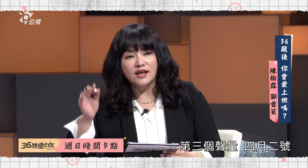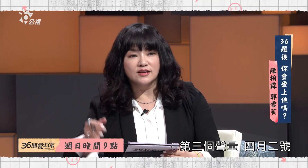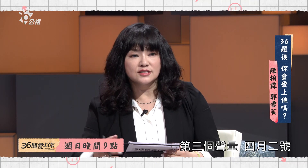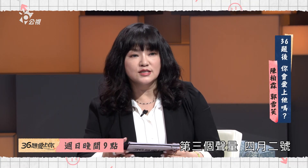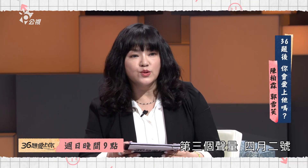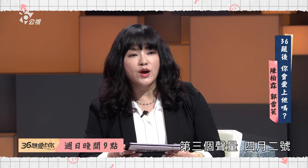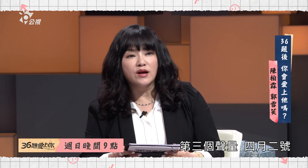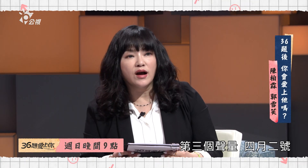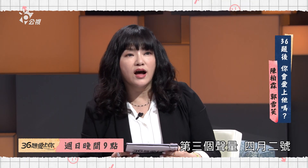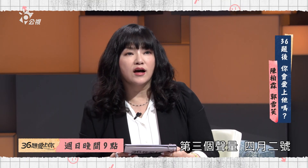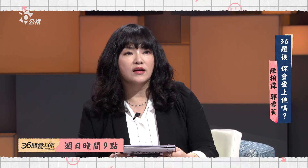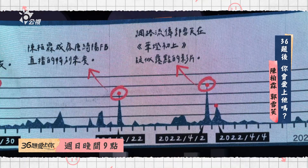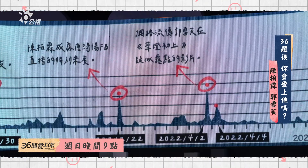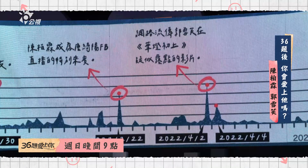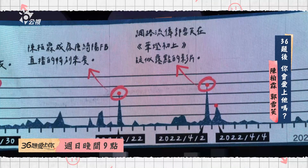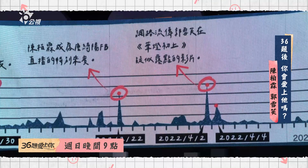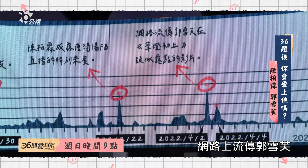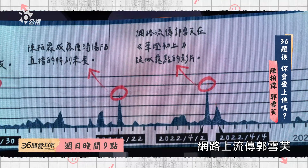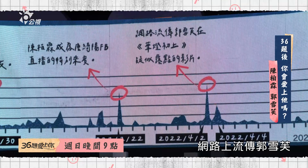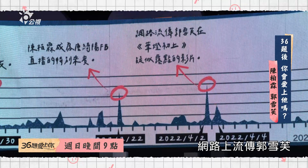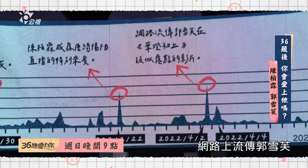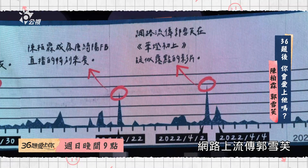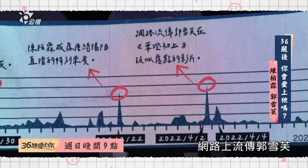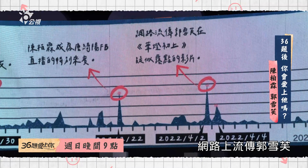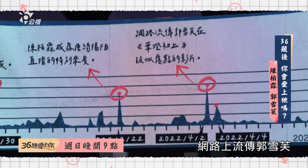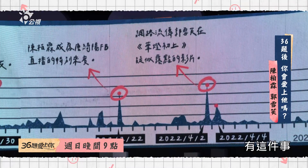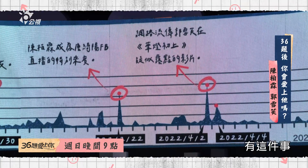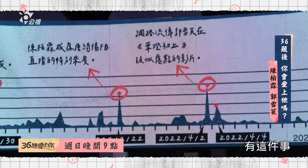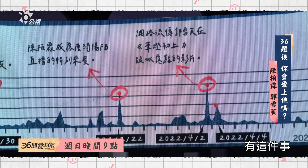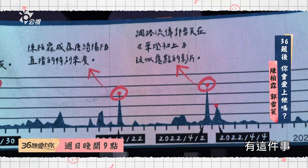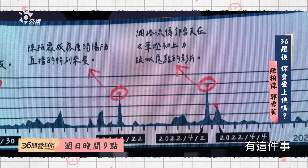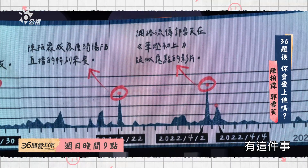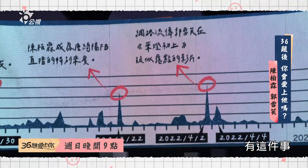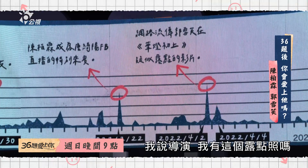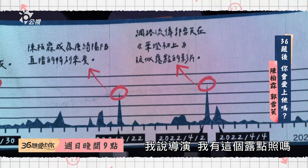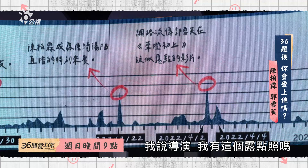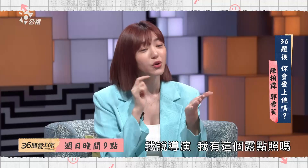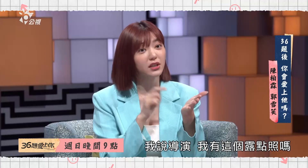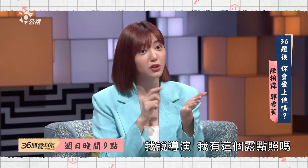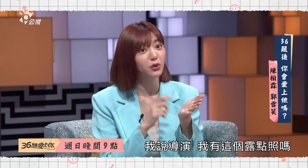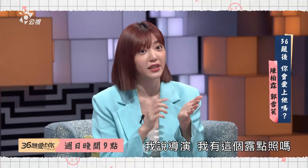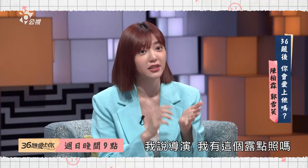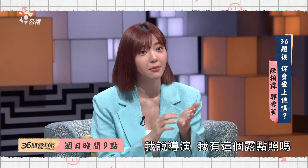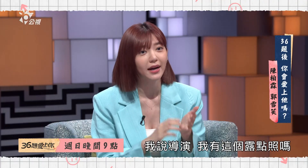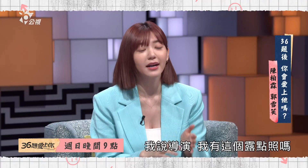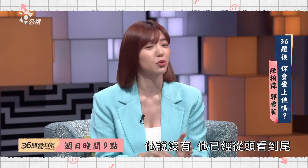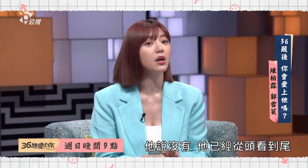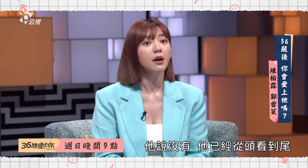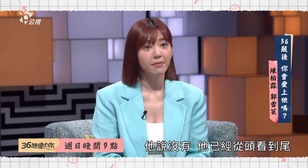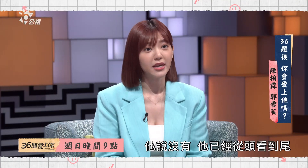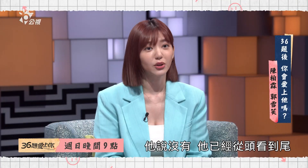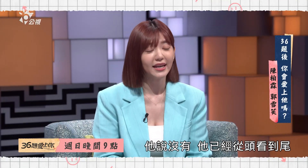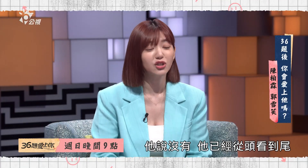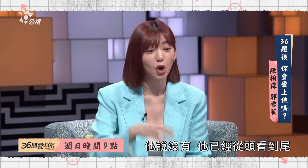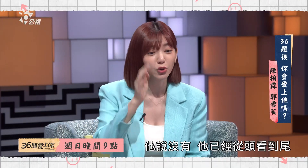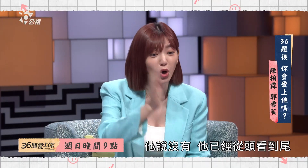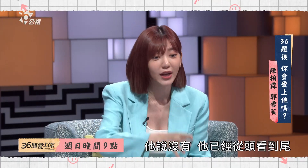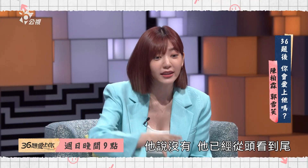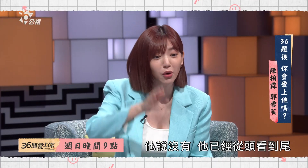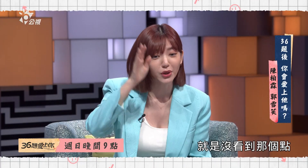量4月2号，网络上流传 有这件事。 说导演，我有这个漏点，知道吗？他说没有，他已经从头看到尾，